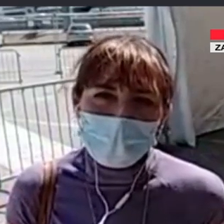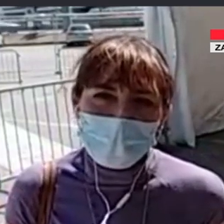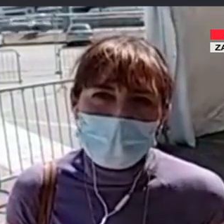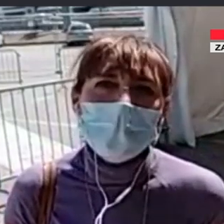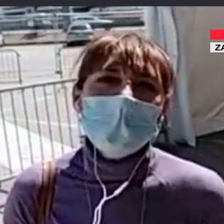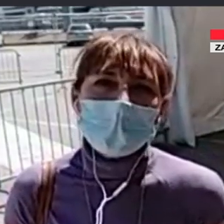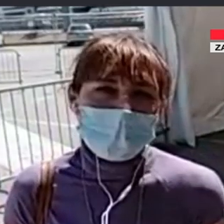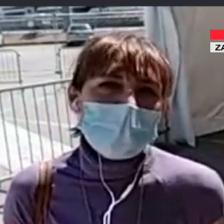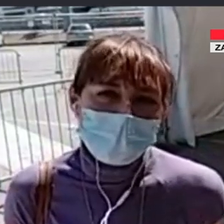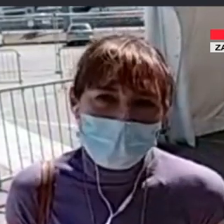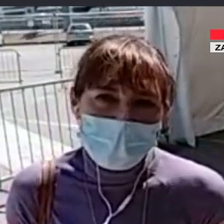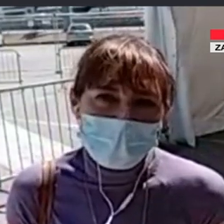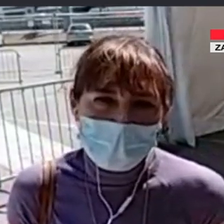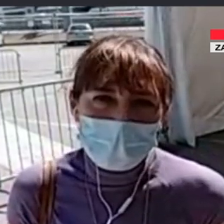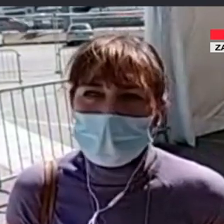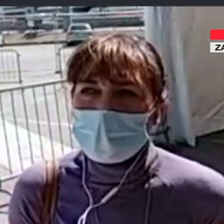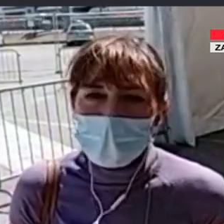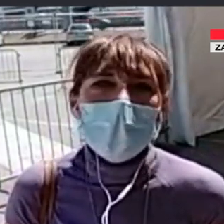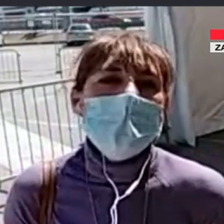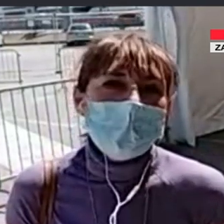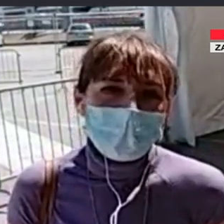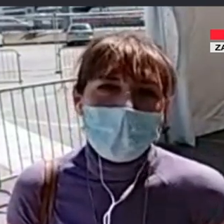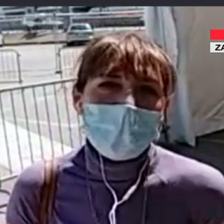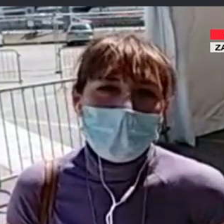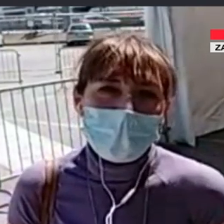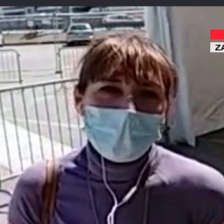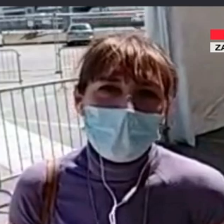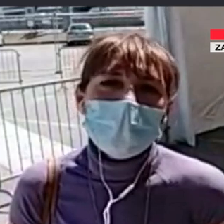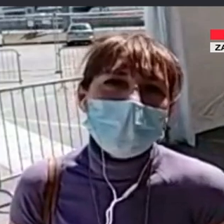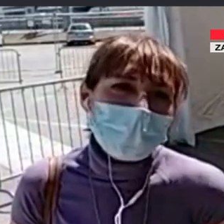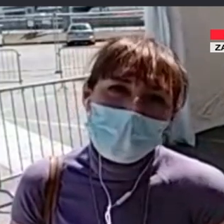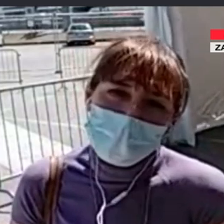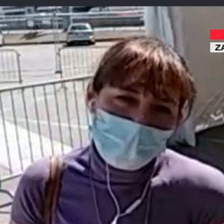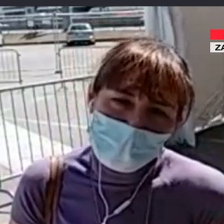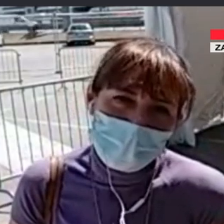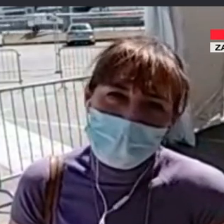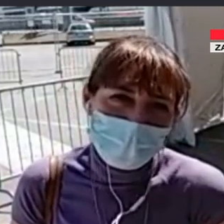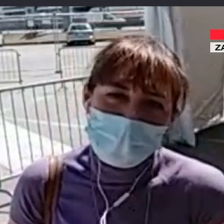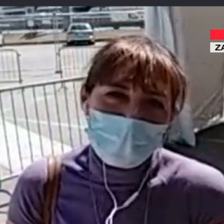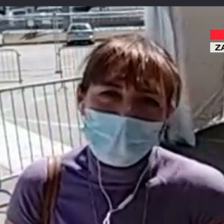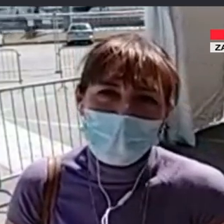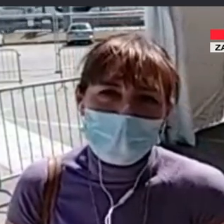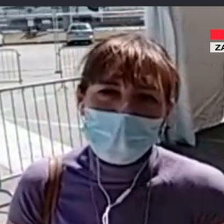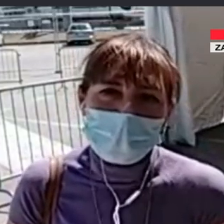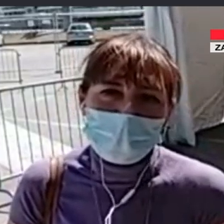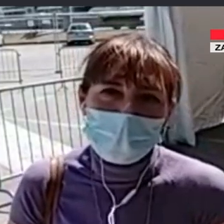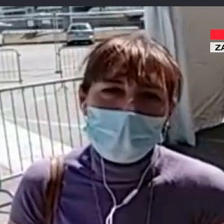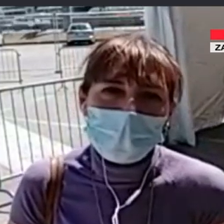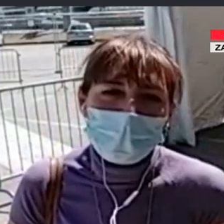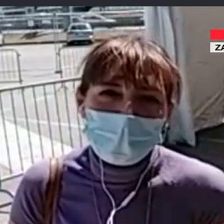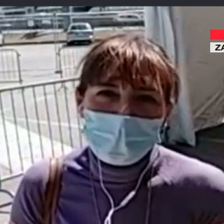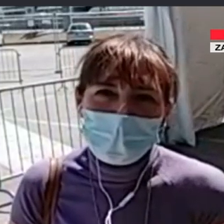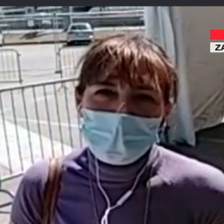liberi tutti, anche se effettivamente non è così, però c'è questo desiderio fortissimo e si è visto appunto in questo fine